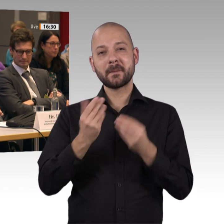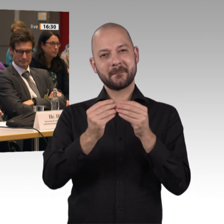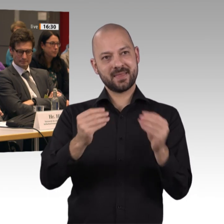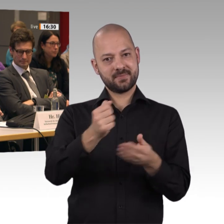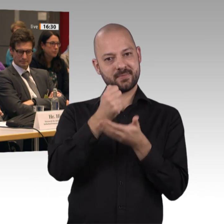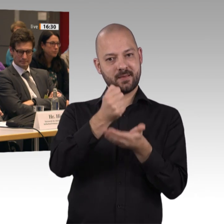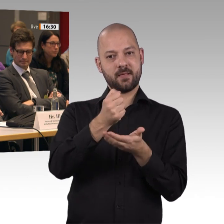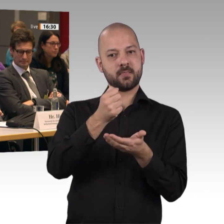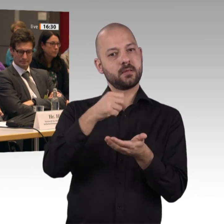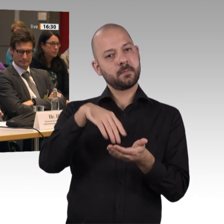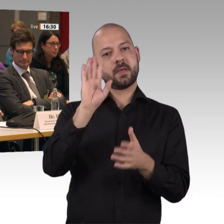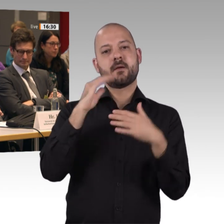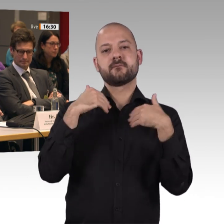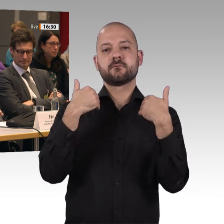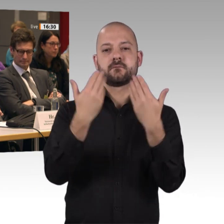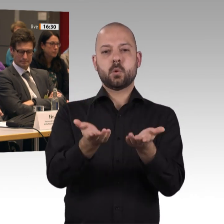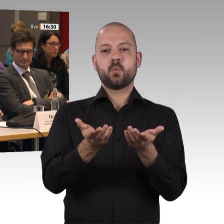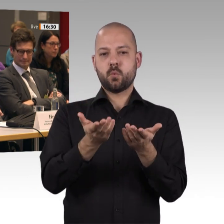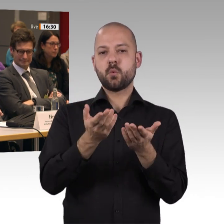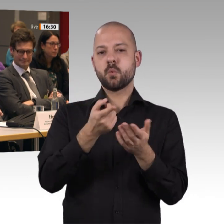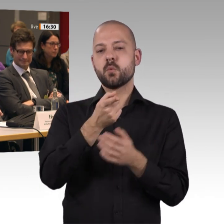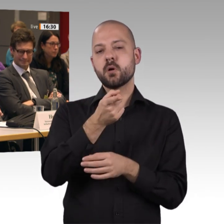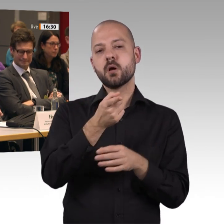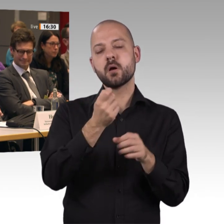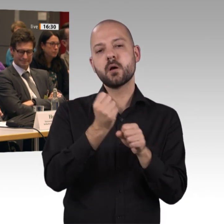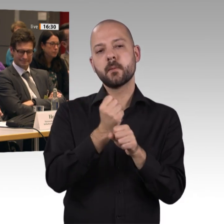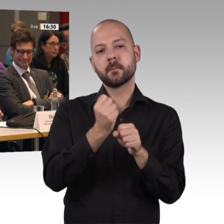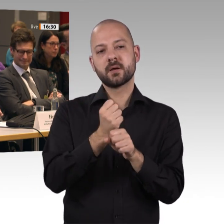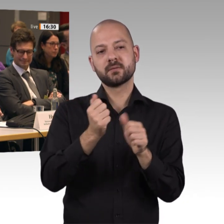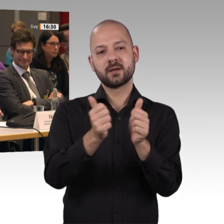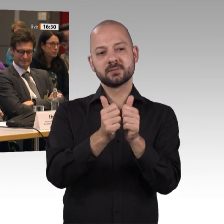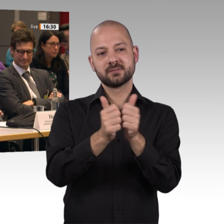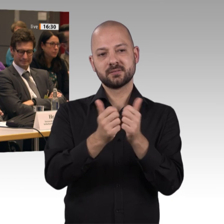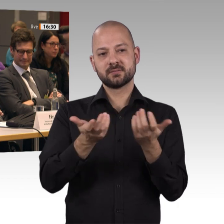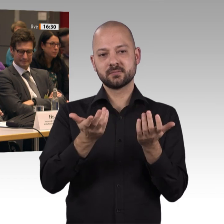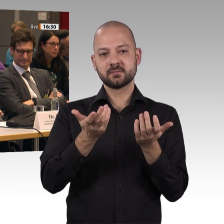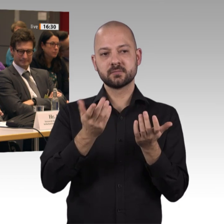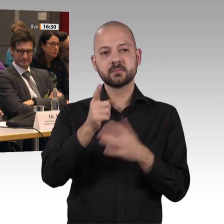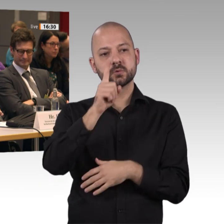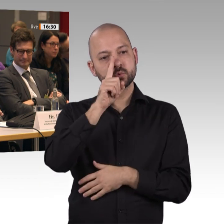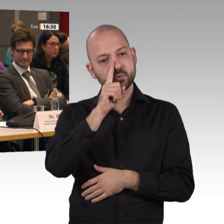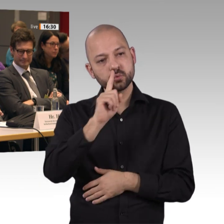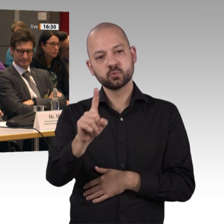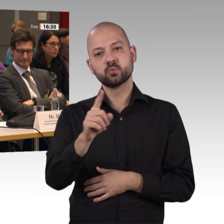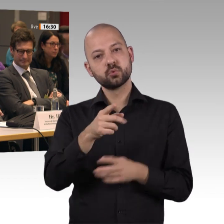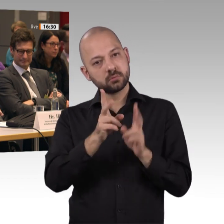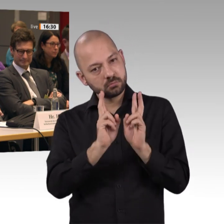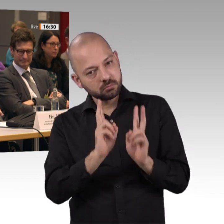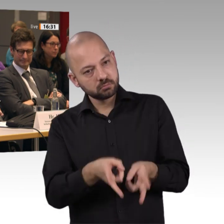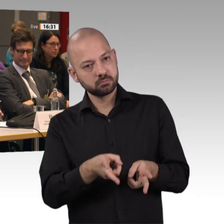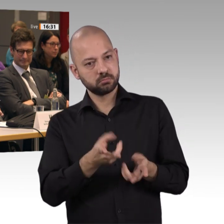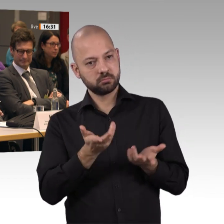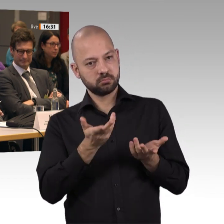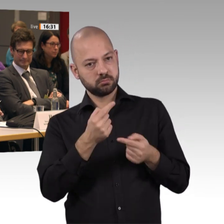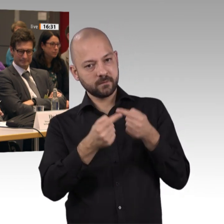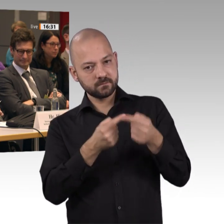keinen Anspruch mehr. Wenn ich der 1001. bin, dann habe ich Pech gehabt. Ich meine, das kann ja eigentlich nicht im Sinne des Gesetzgebers sein. Und hier sehen